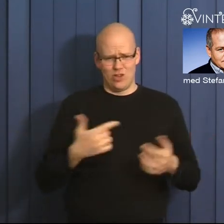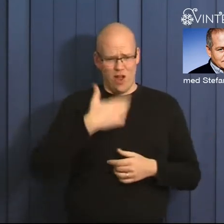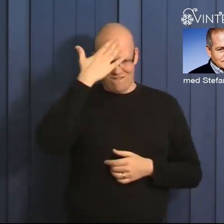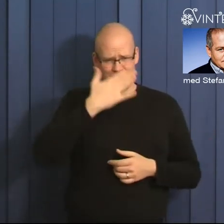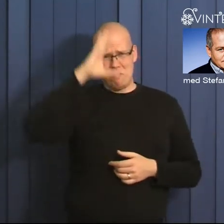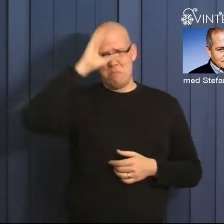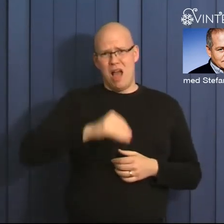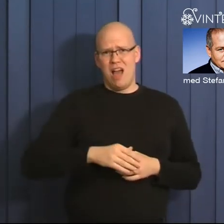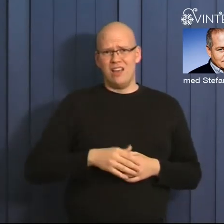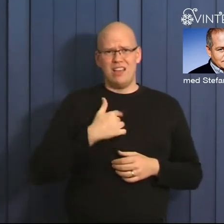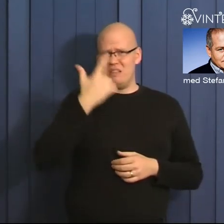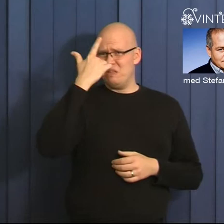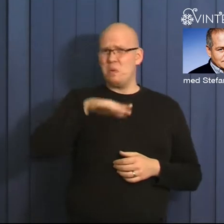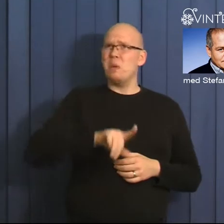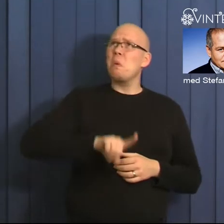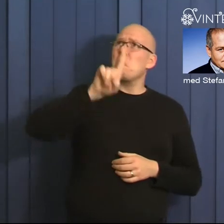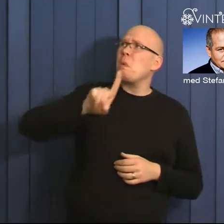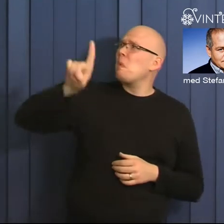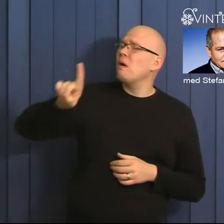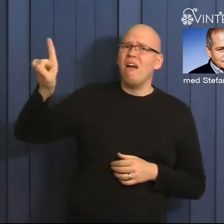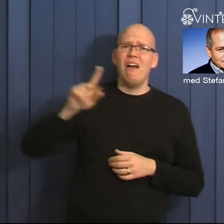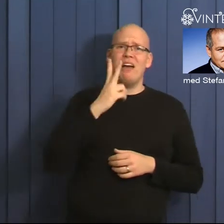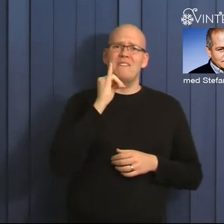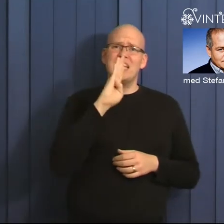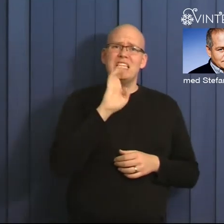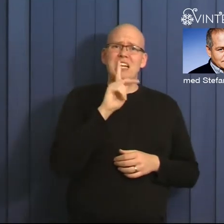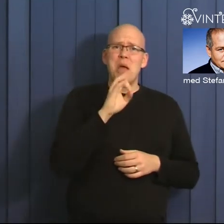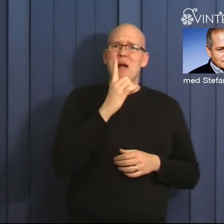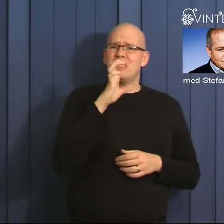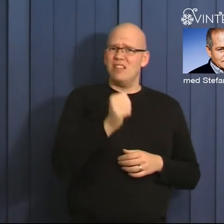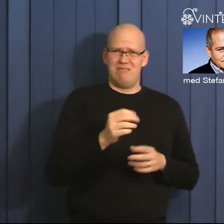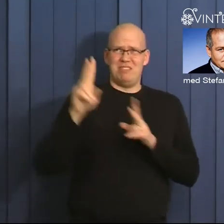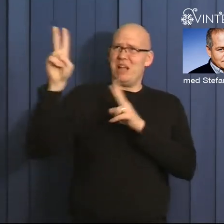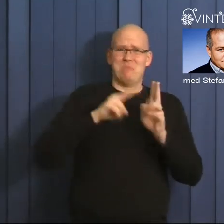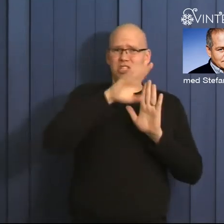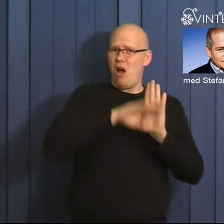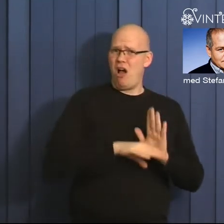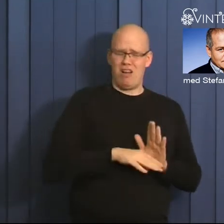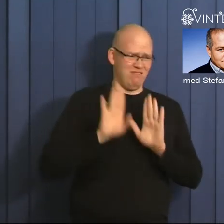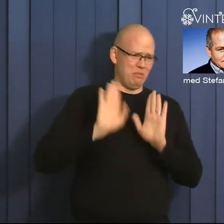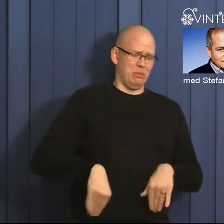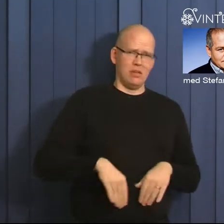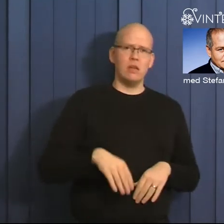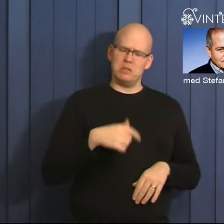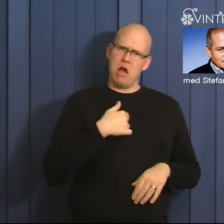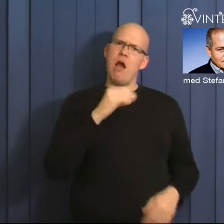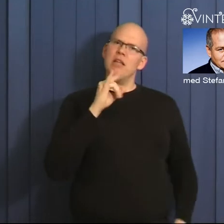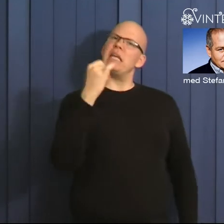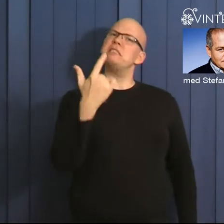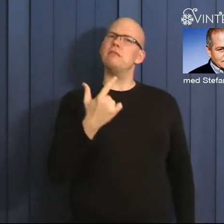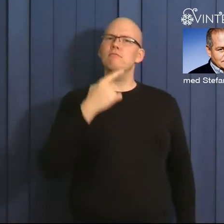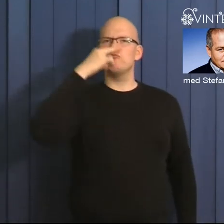och vidskepelse lika lite som jag trodde på sagor därför var jag ateist sa jag med viss